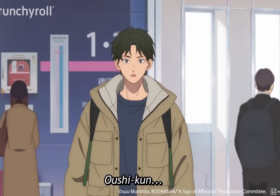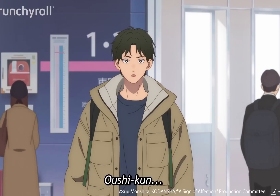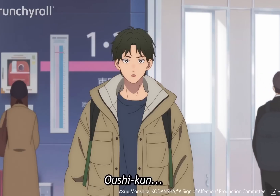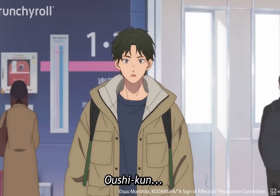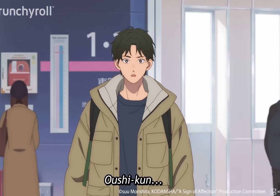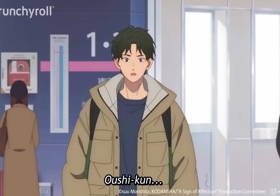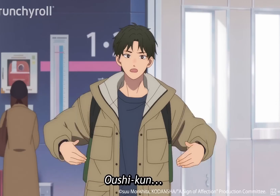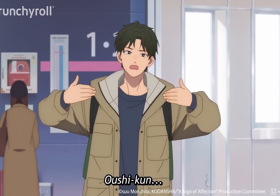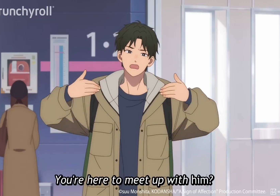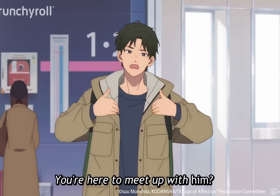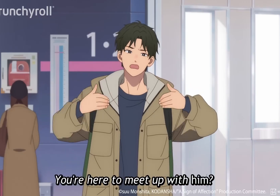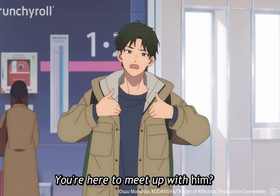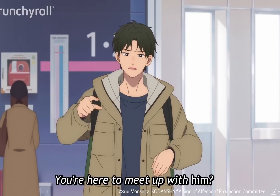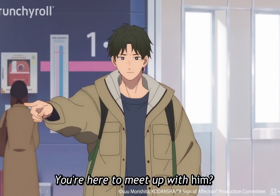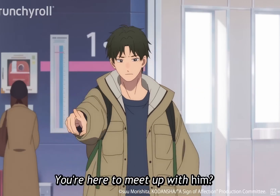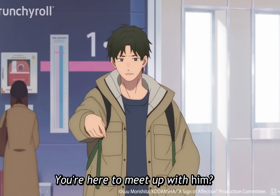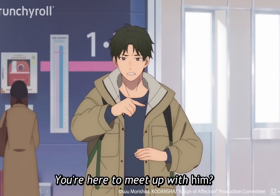大志くん。 用事ってそいつかよ。